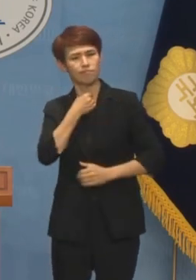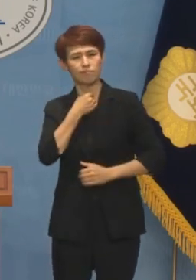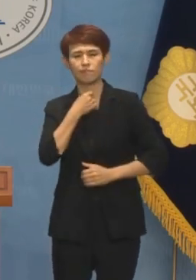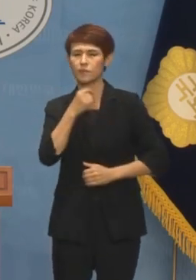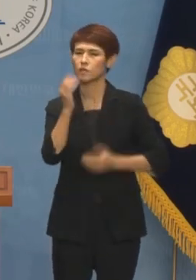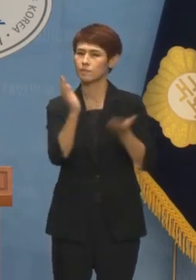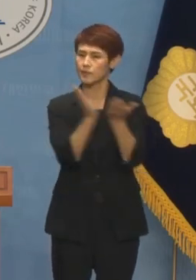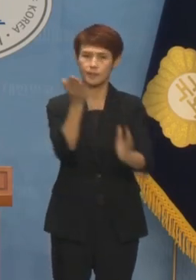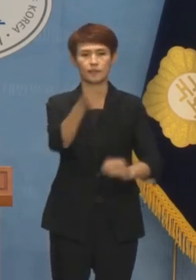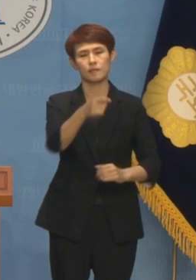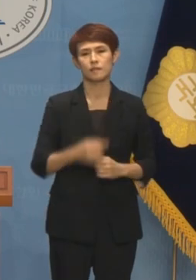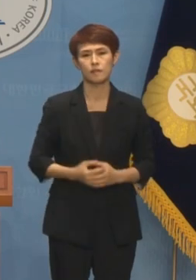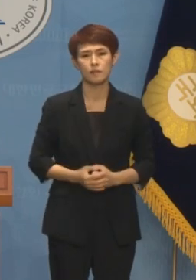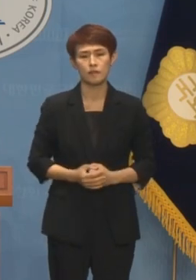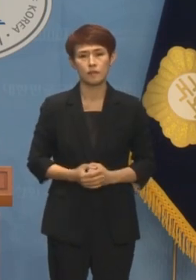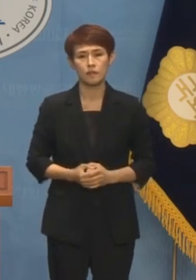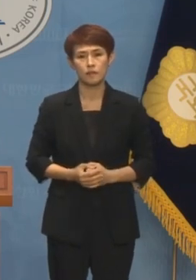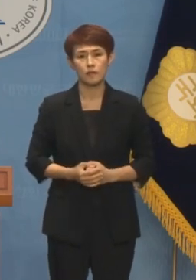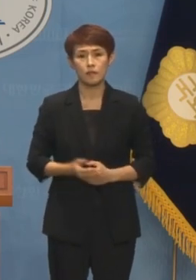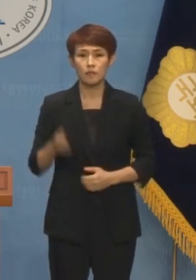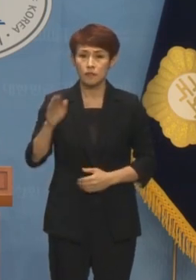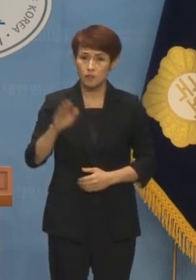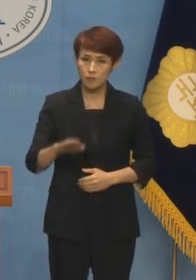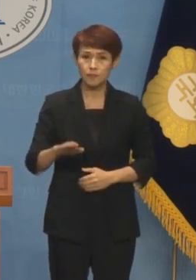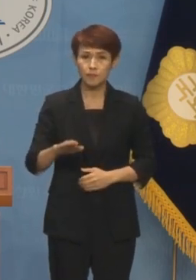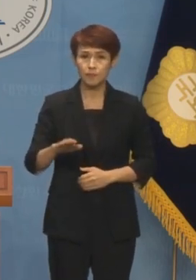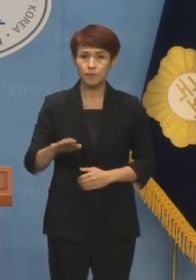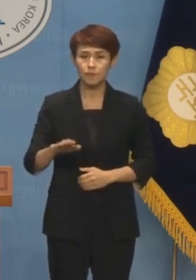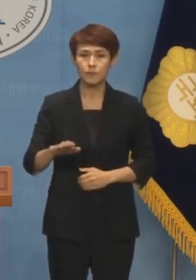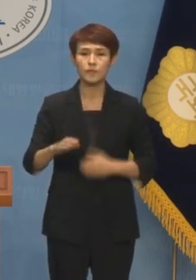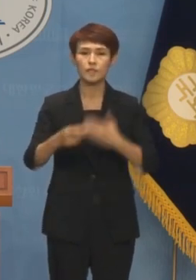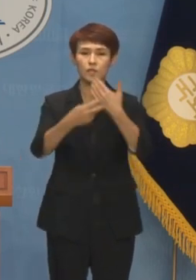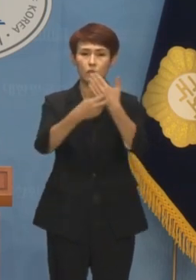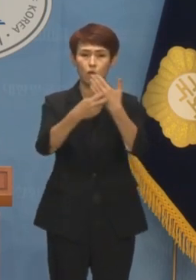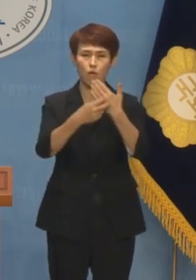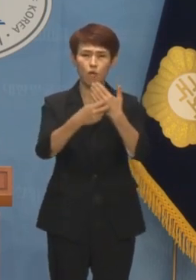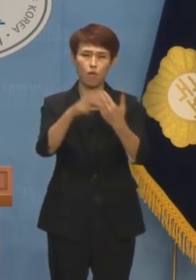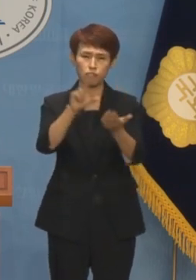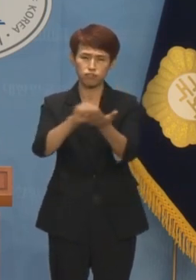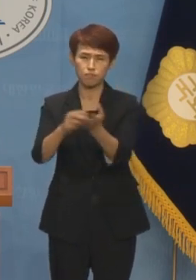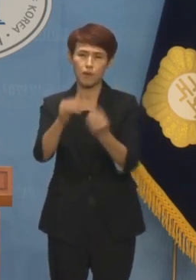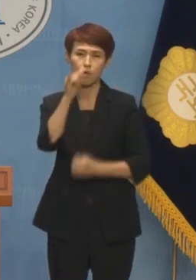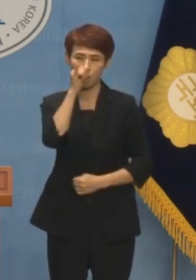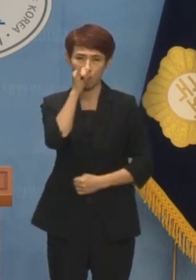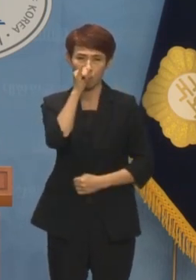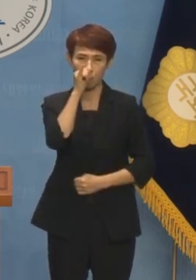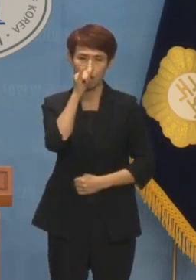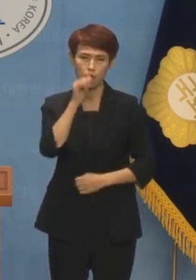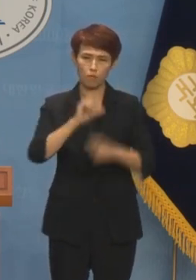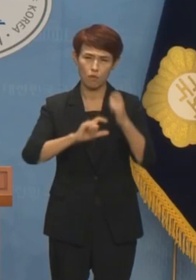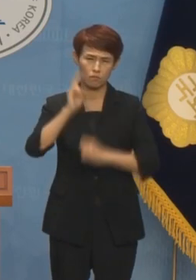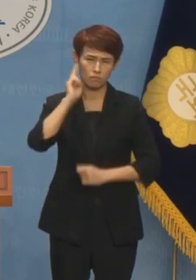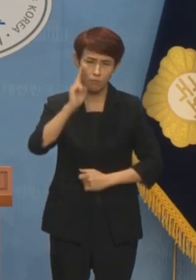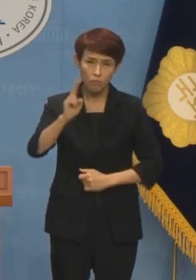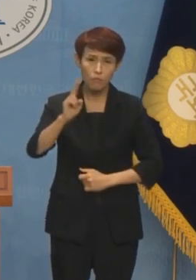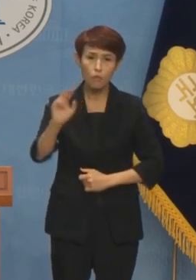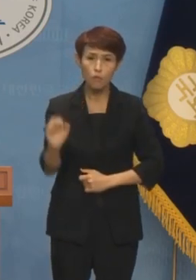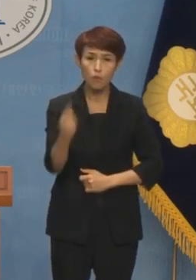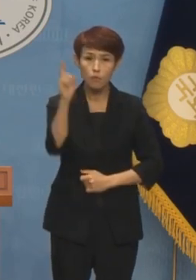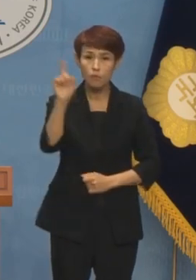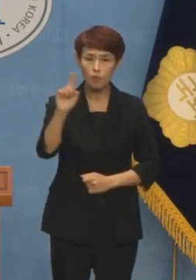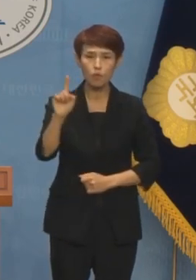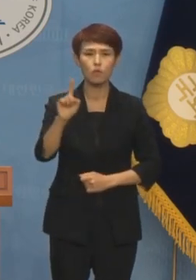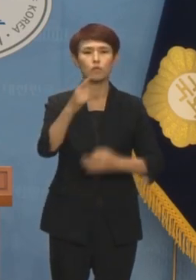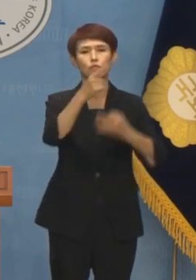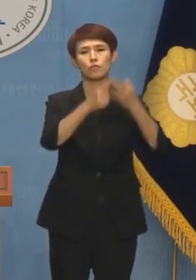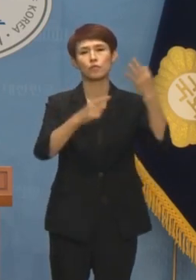어려운 상황입니다. 그럼에도 불구하고 의료 대란이 장기화되고 더욱 심화되고 있는 원인은